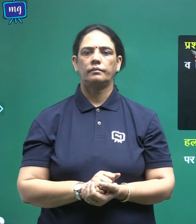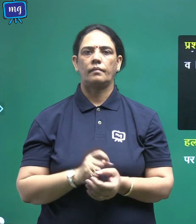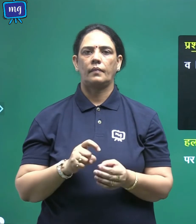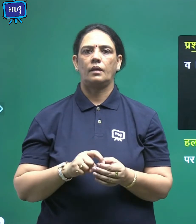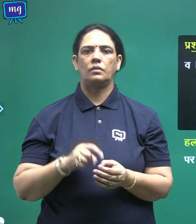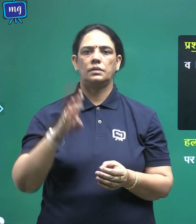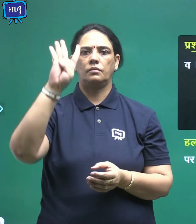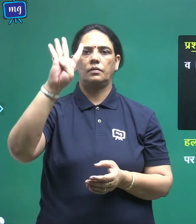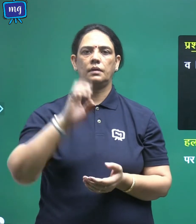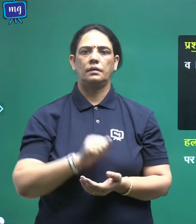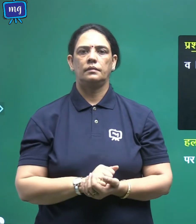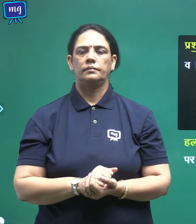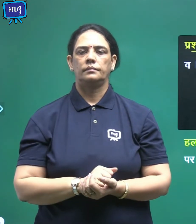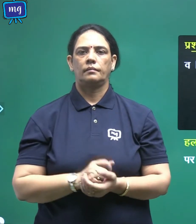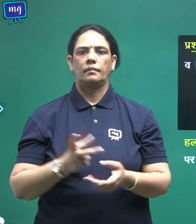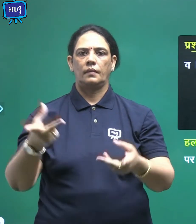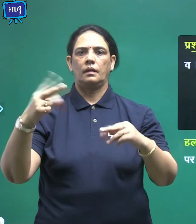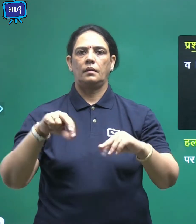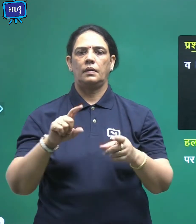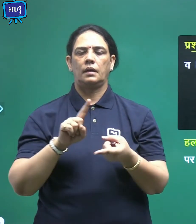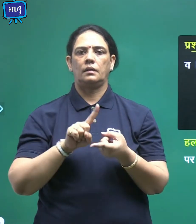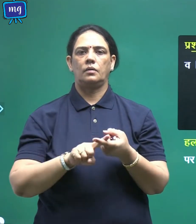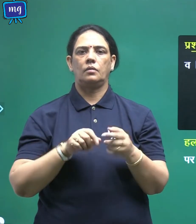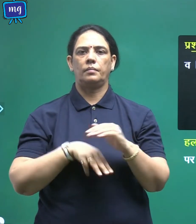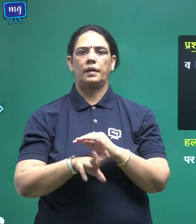प्रश्न 4, निम्नलिखित योग में